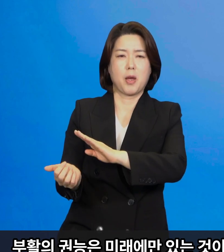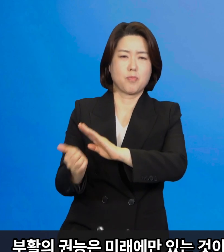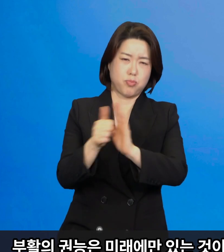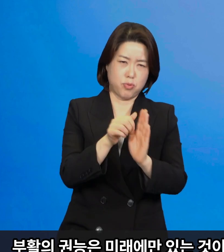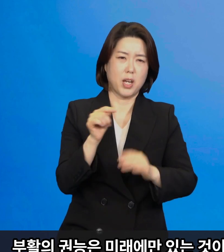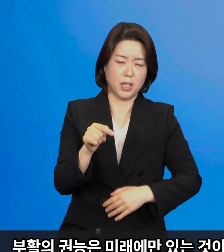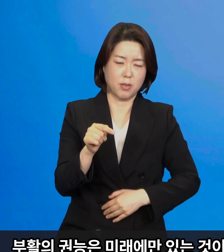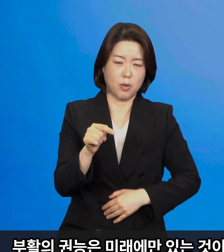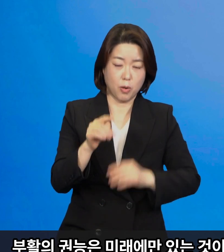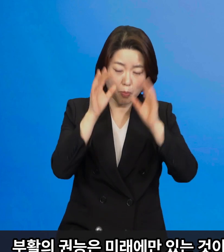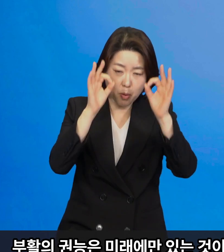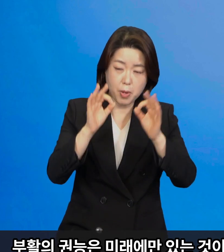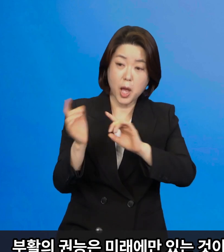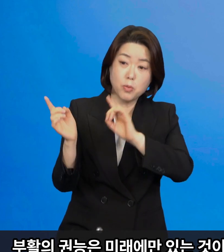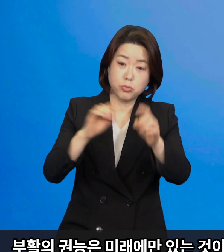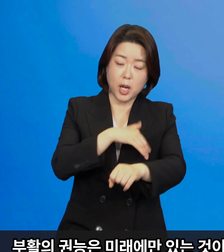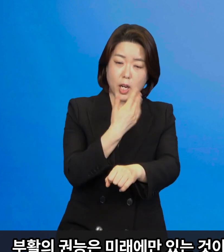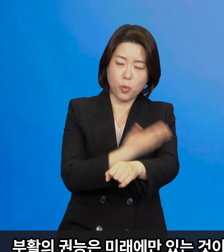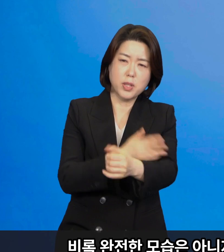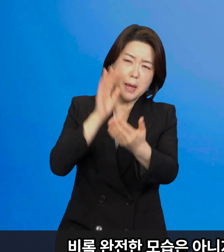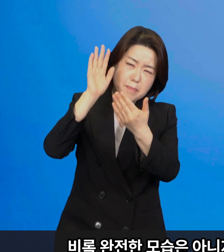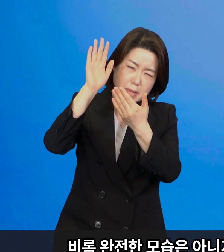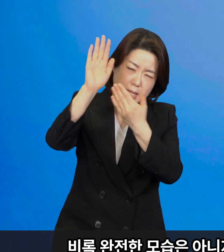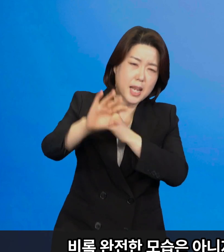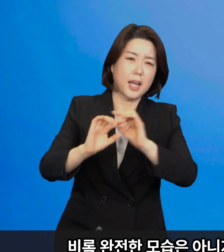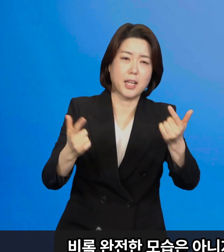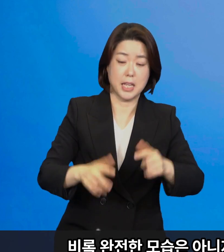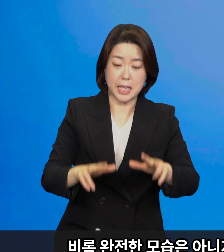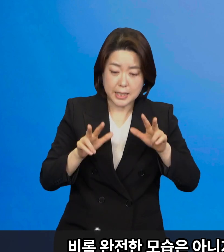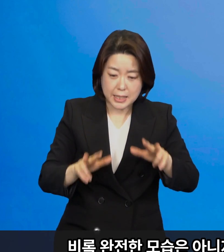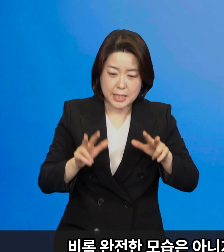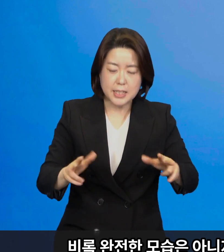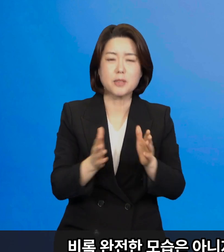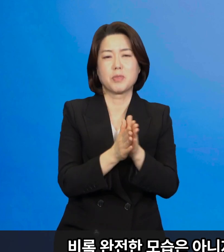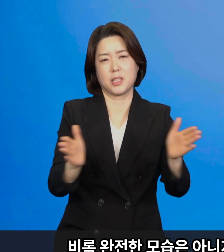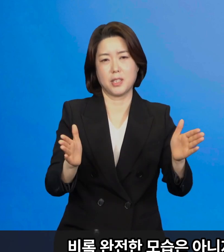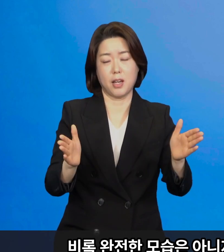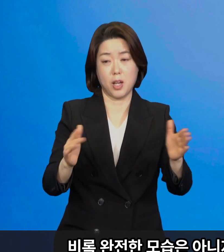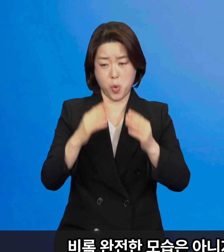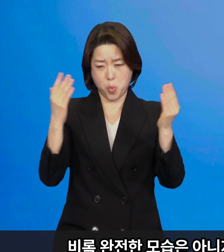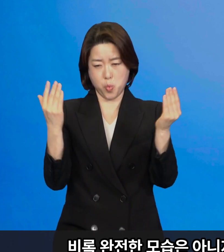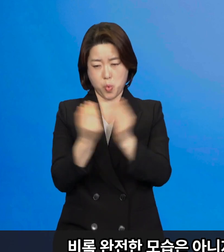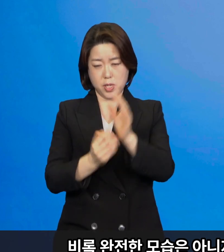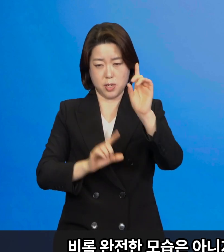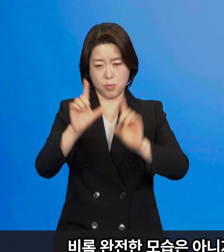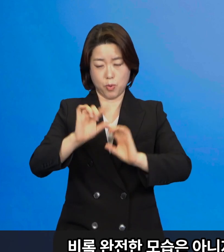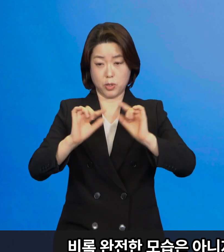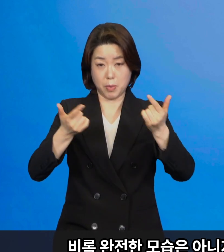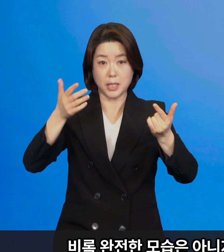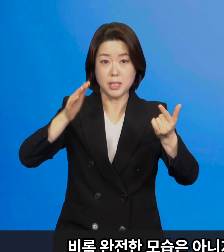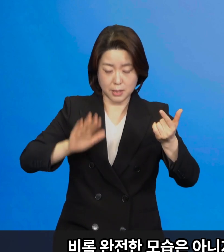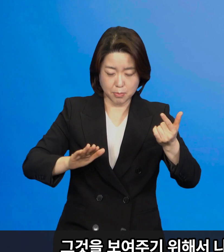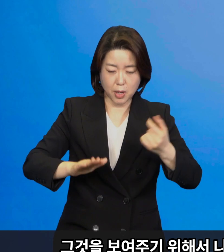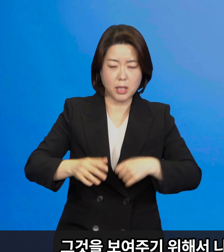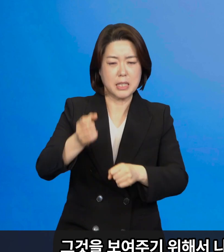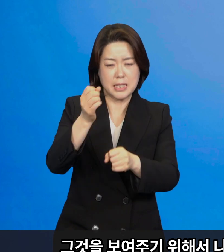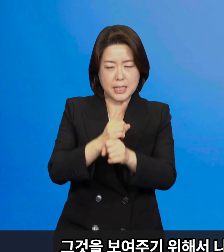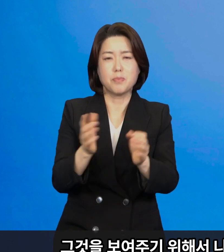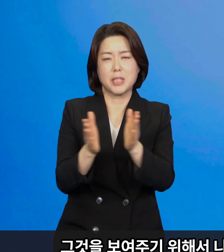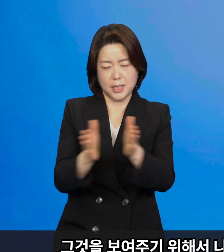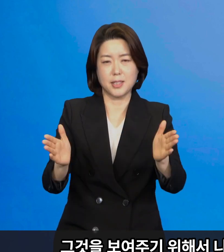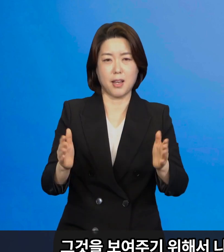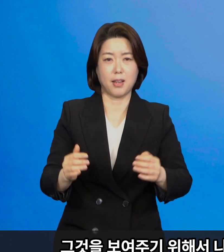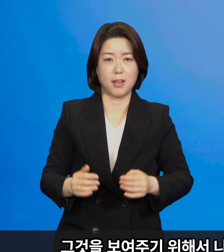있는 것이 아니라 이미 우리에게 시작이 되었다. 비록 완전한 모습은 아니지만 이미 시작되었다는 것을,